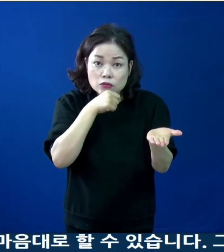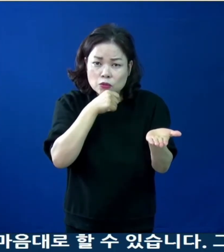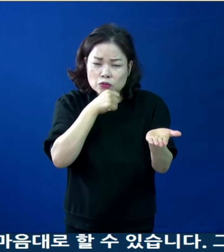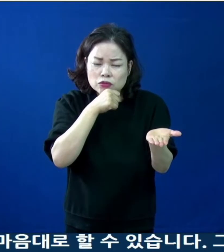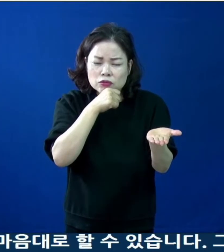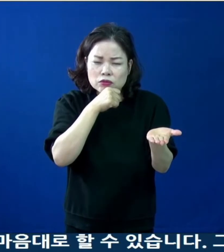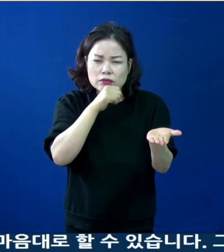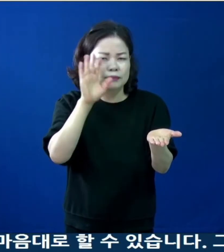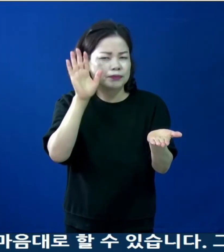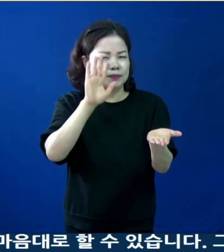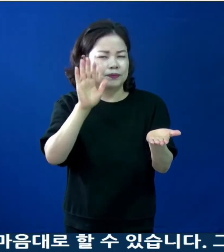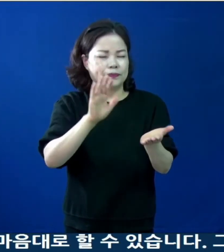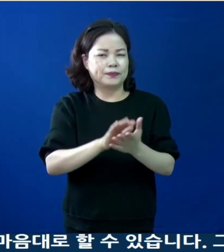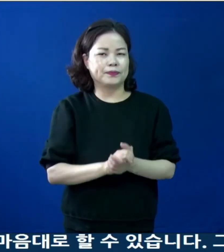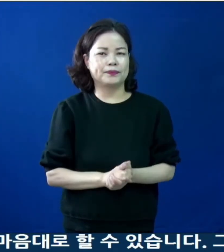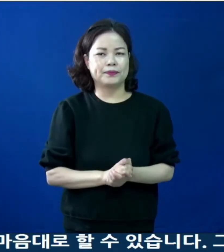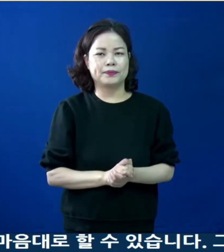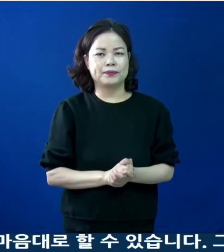않아요.